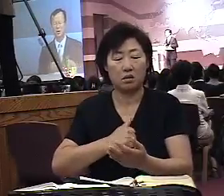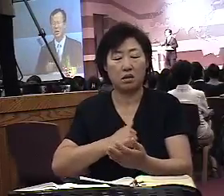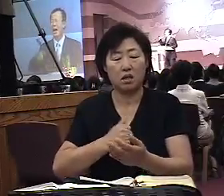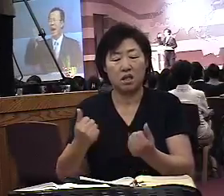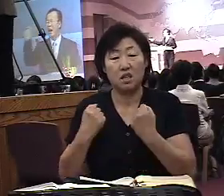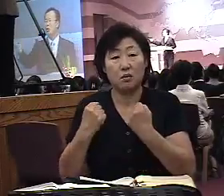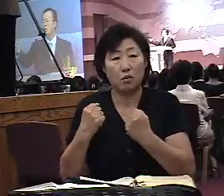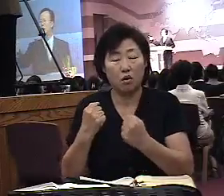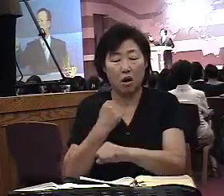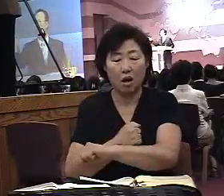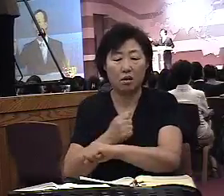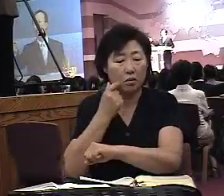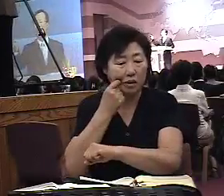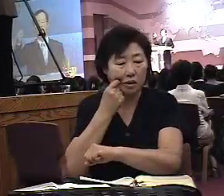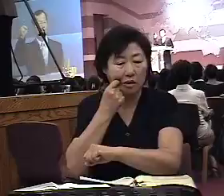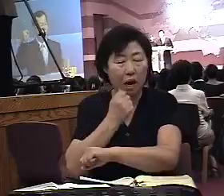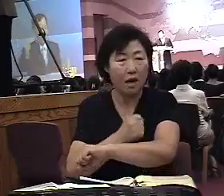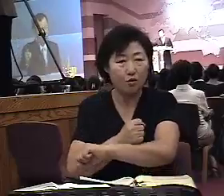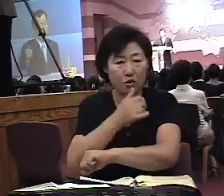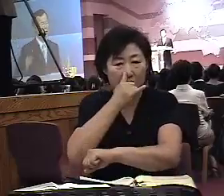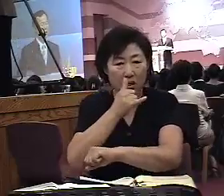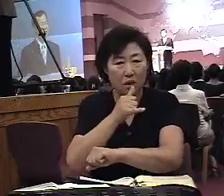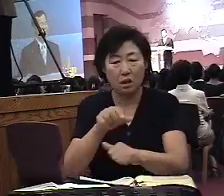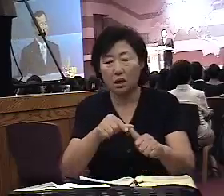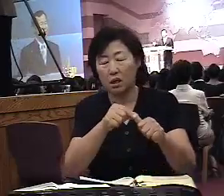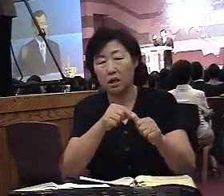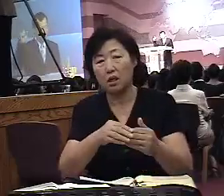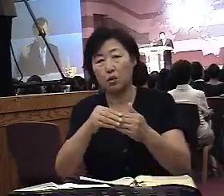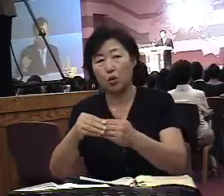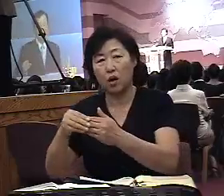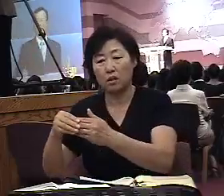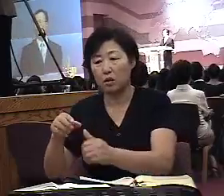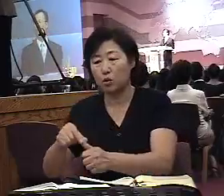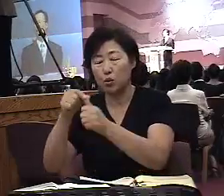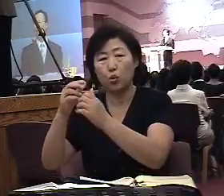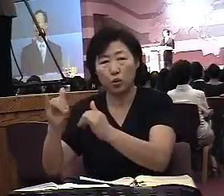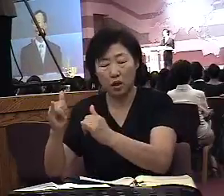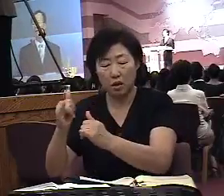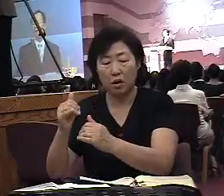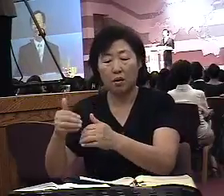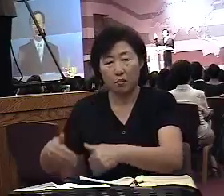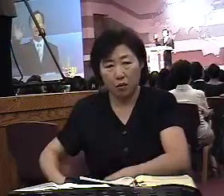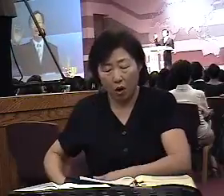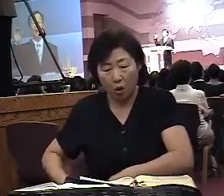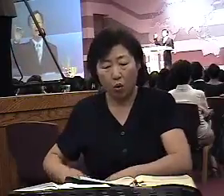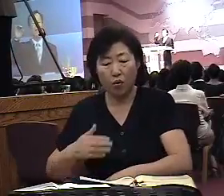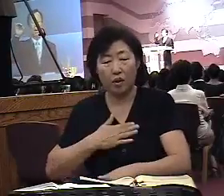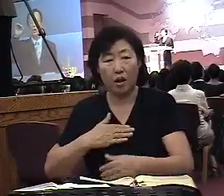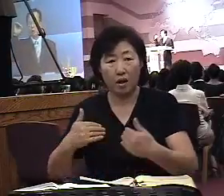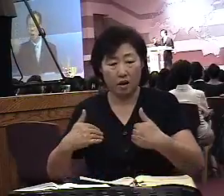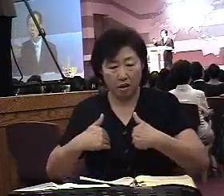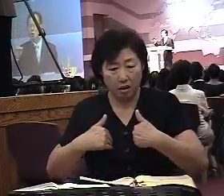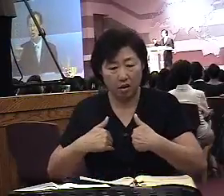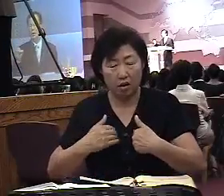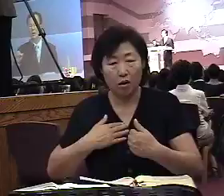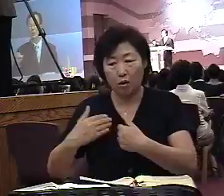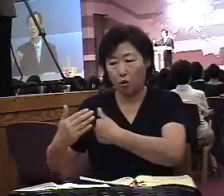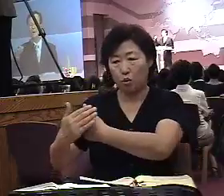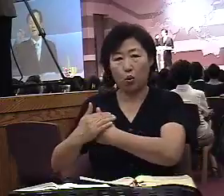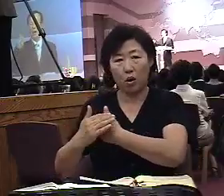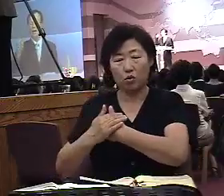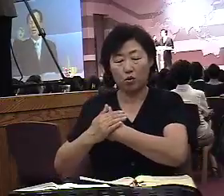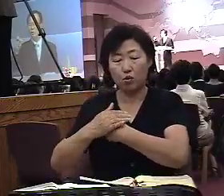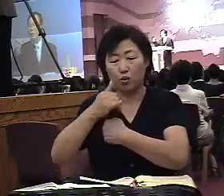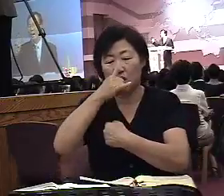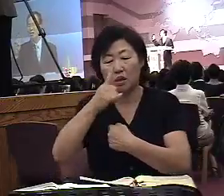없는 그것을 할 수 있도록 인도하시는 구세주가 필요하구나. 구속자가 필요하구나. 나에게 나를 도울 수